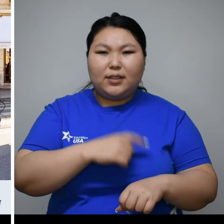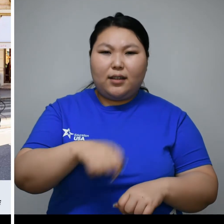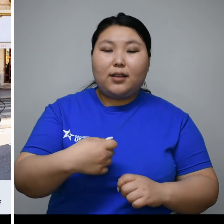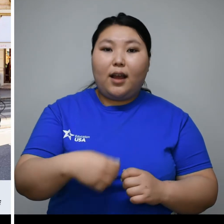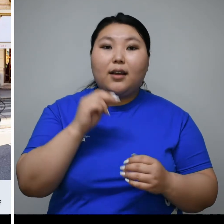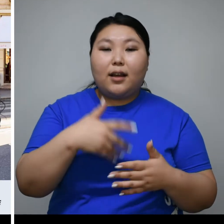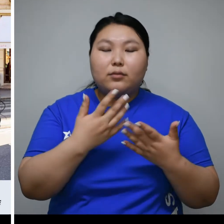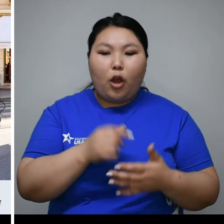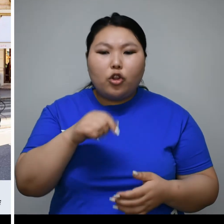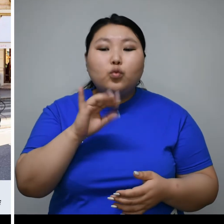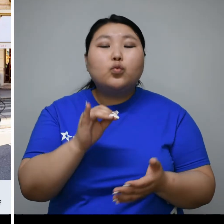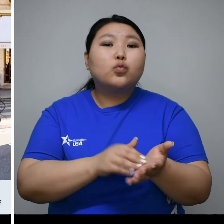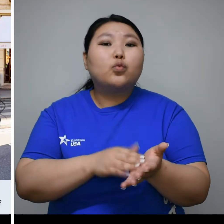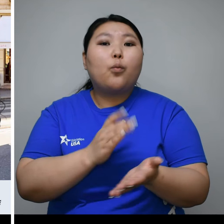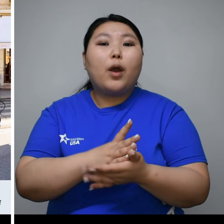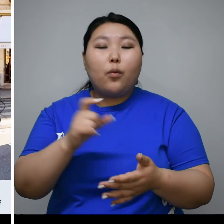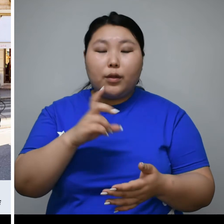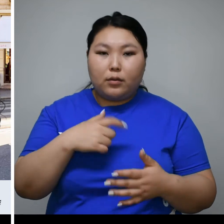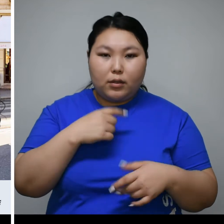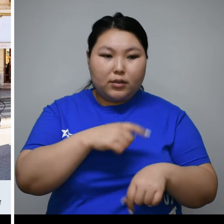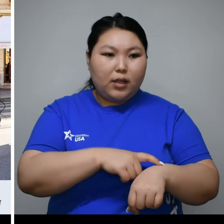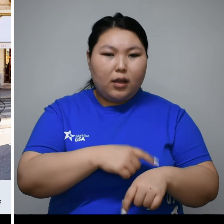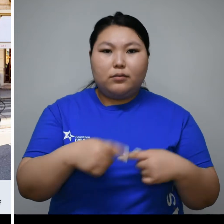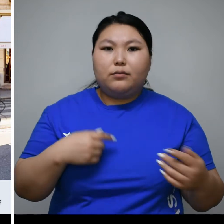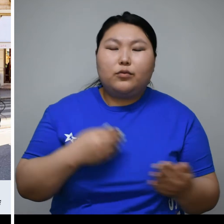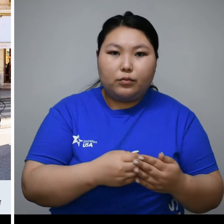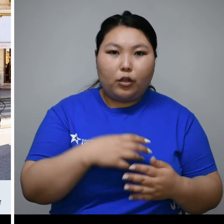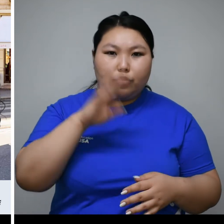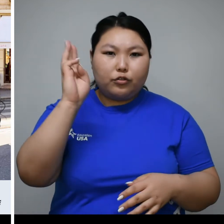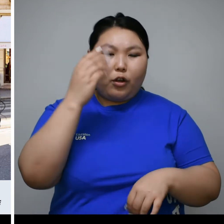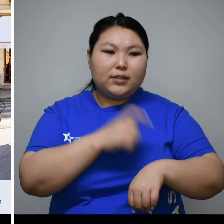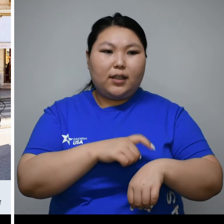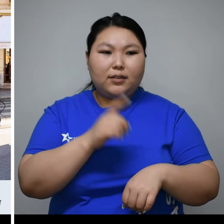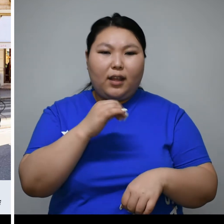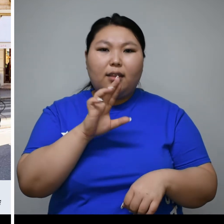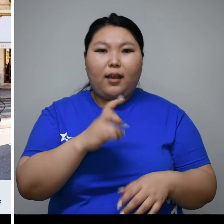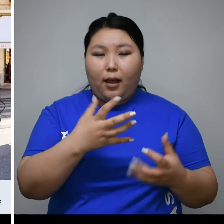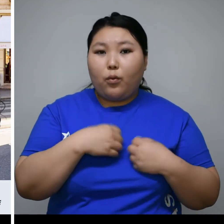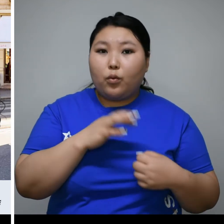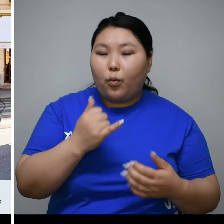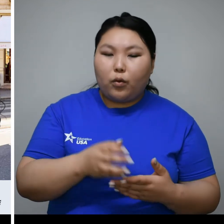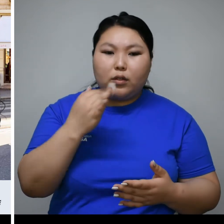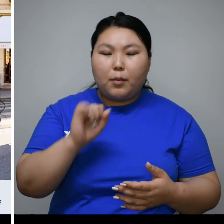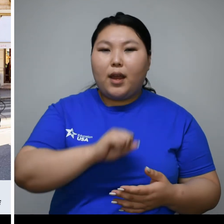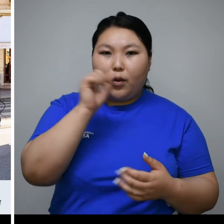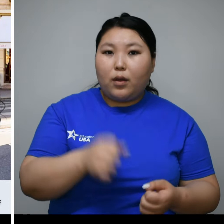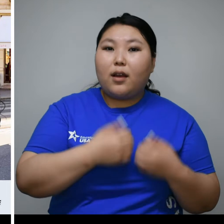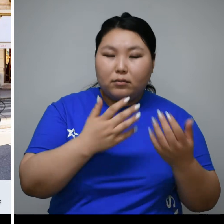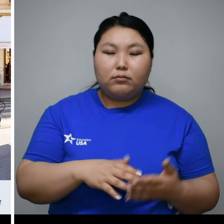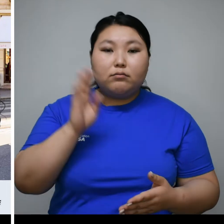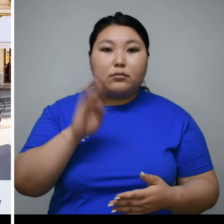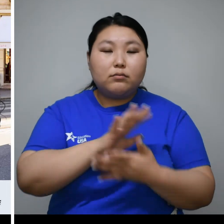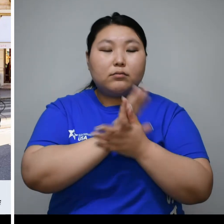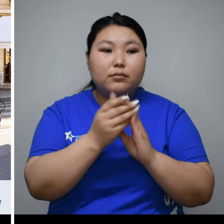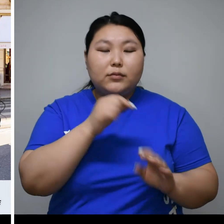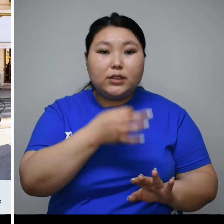цагийг гаргангуутаа за одоо юу дутуу байгаа үлээ гэнгүүтээ яг цагийн тулгаж тодорхойлох цагтлаа авдаг ч юм уу тийм асуудлууд гаргадаг.